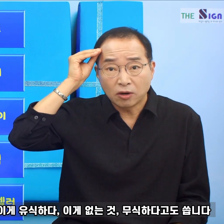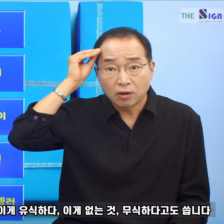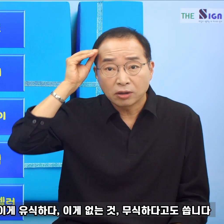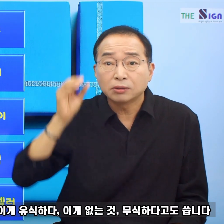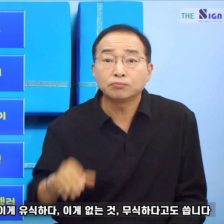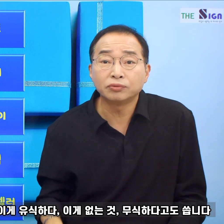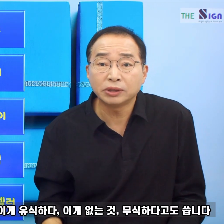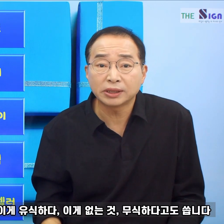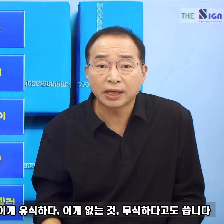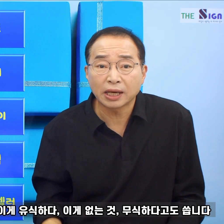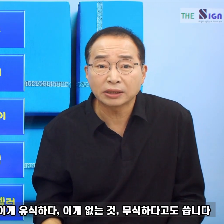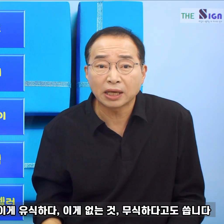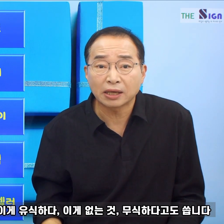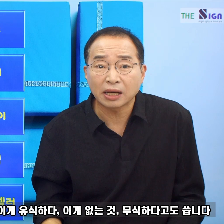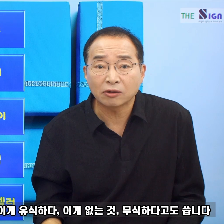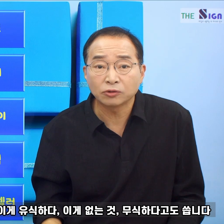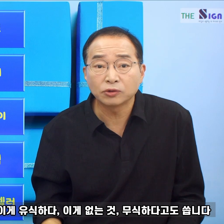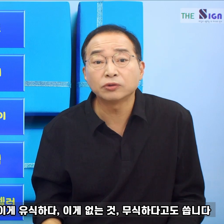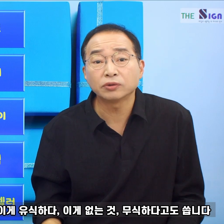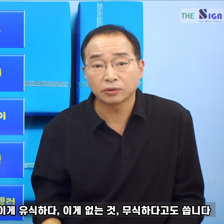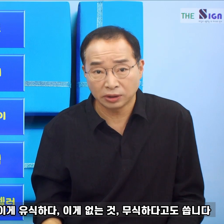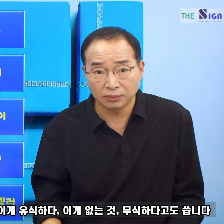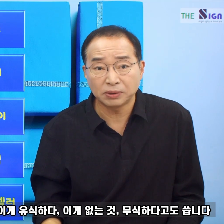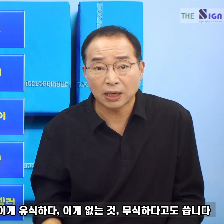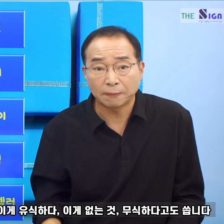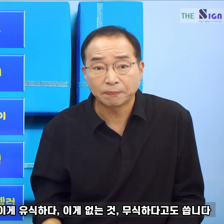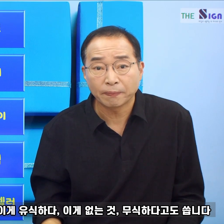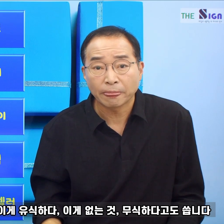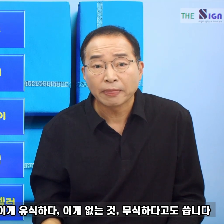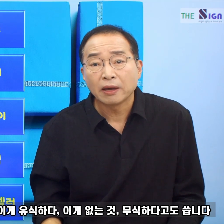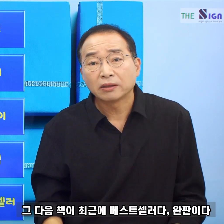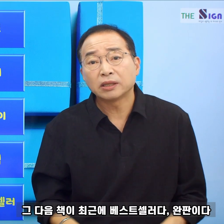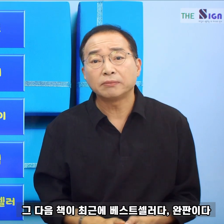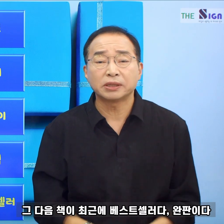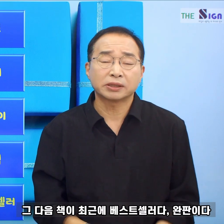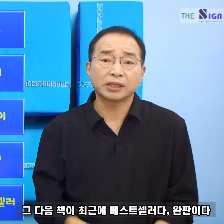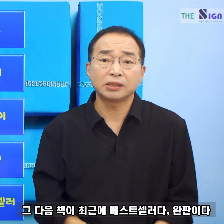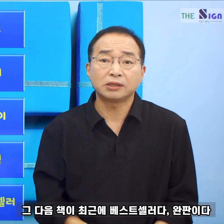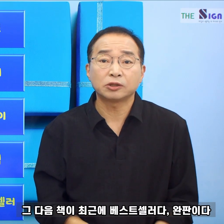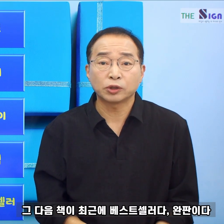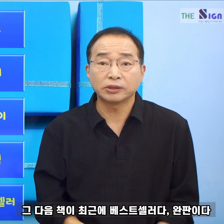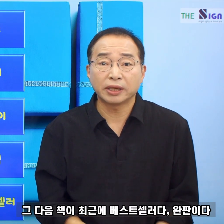그래서 무식하다라고도 씁니다. 그 다음 이제 책이 이제 최근에